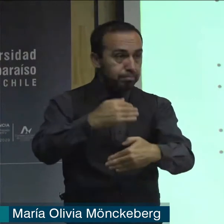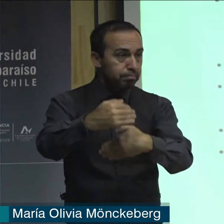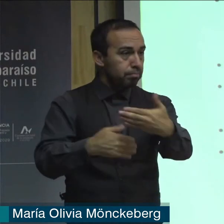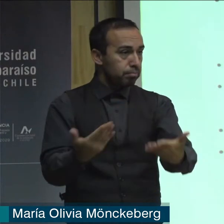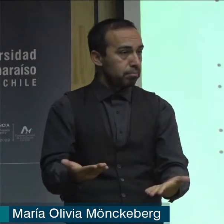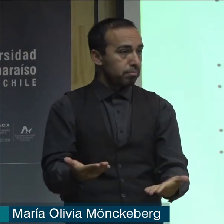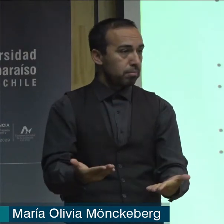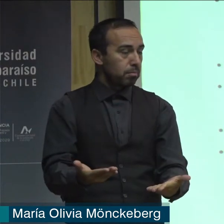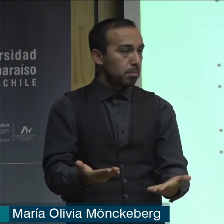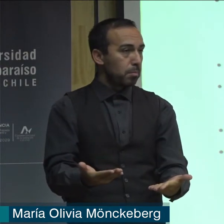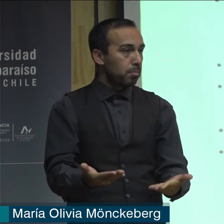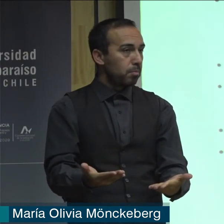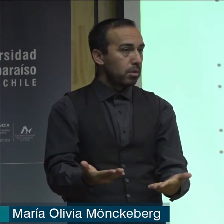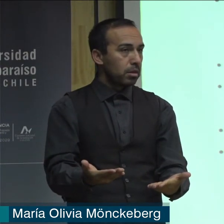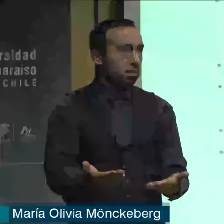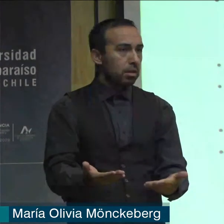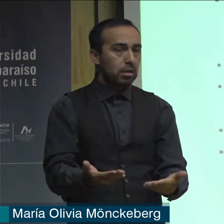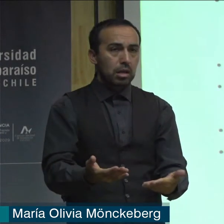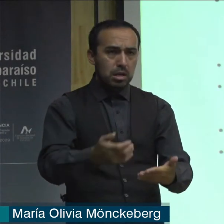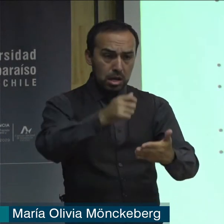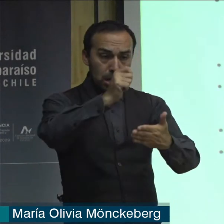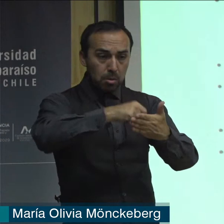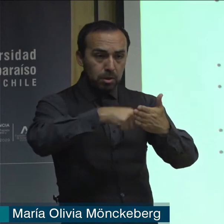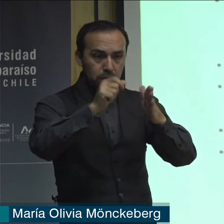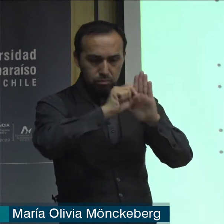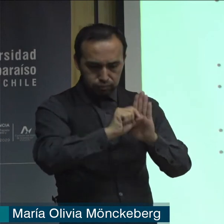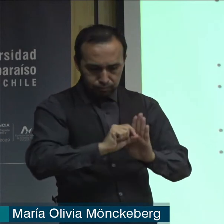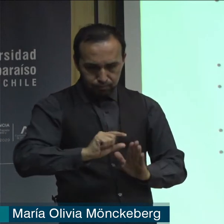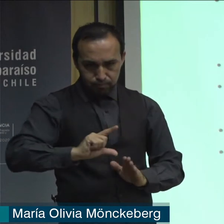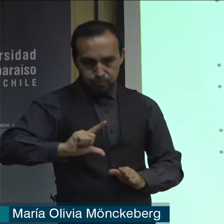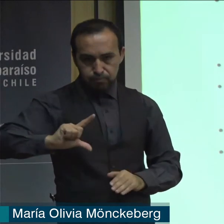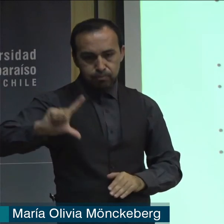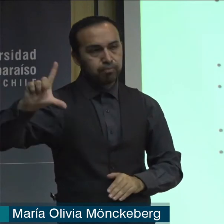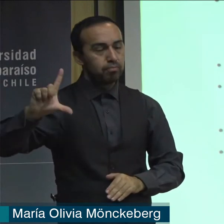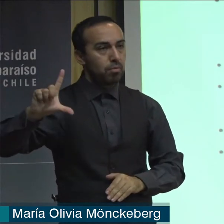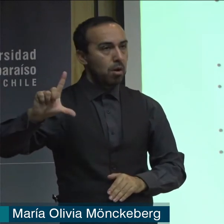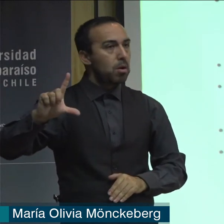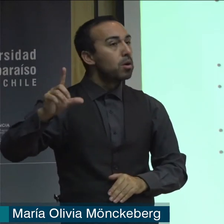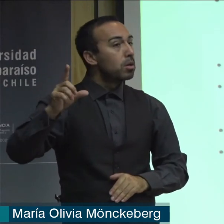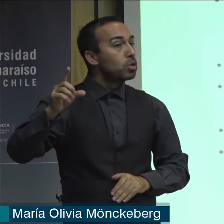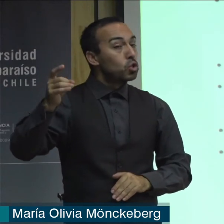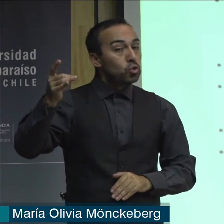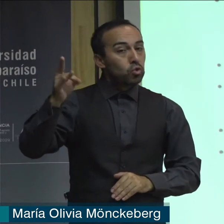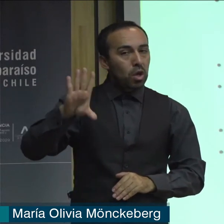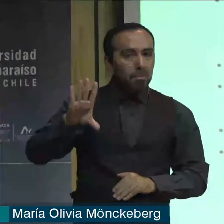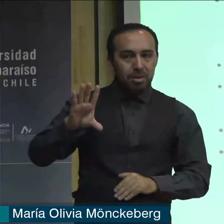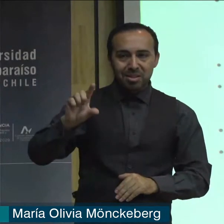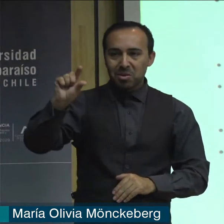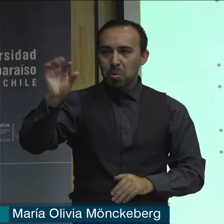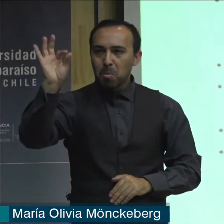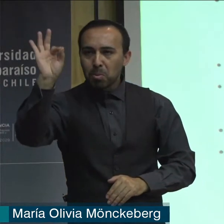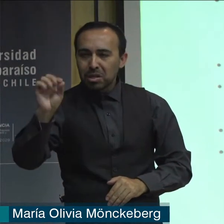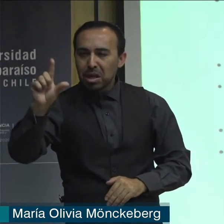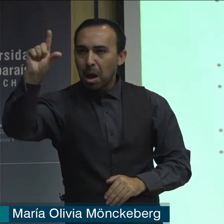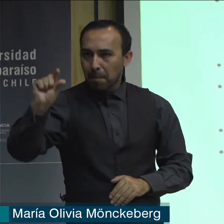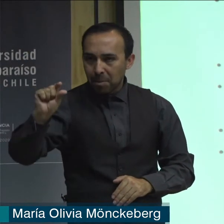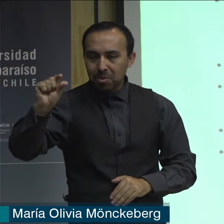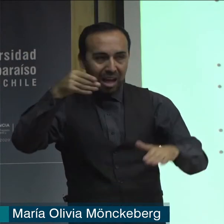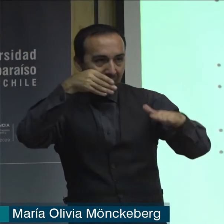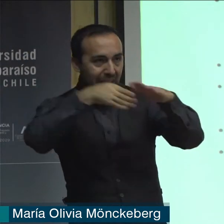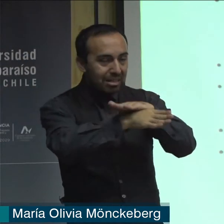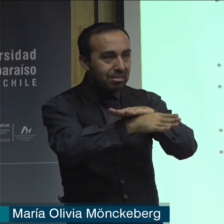Y aunque la matrícula venían aumento Es cierto que solo una parte de los jóvenes accedía a la